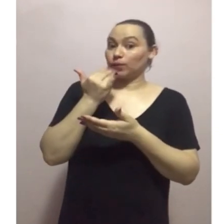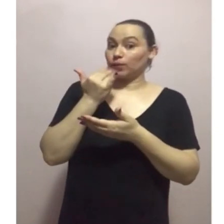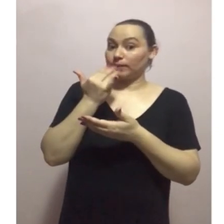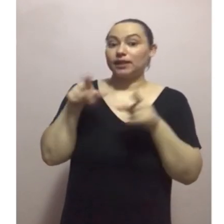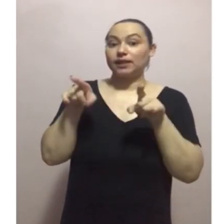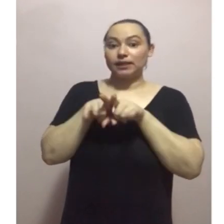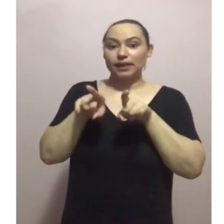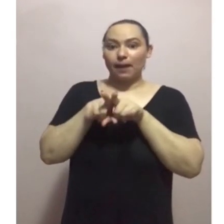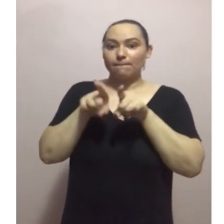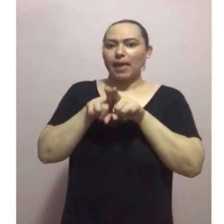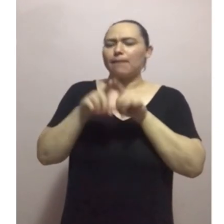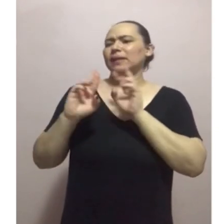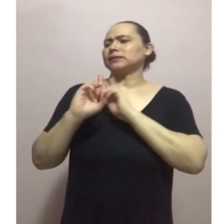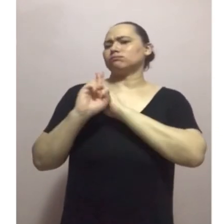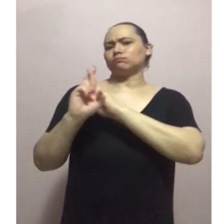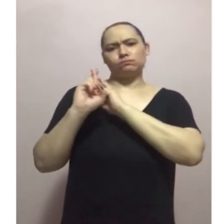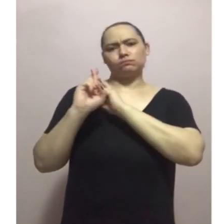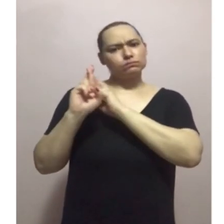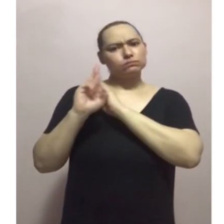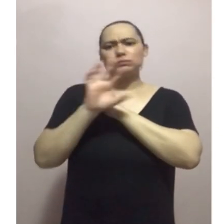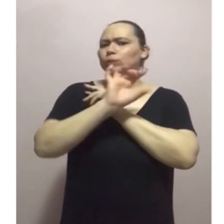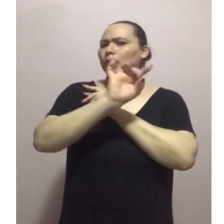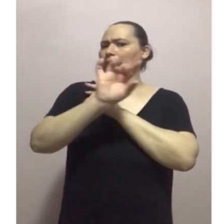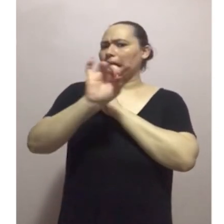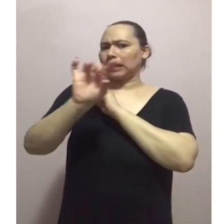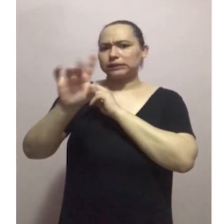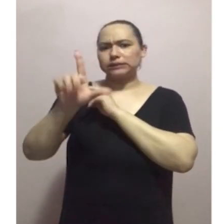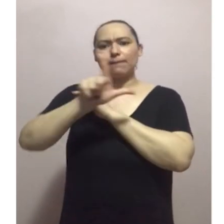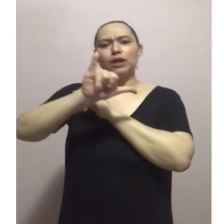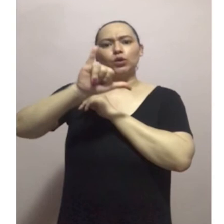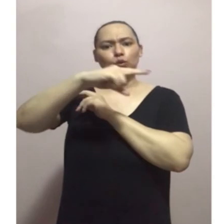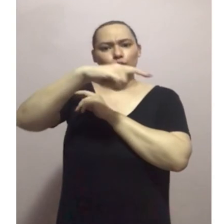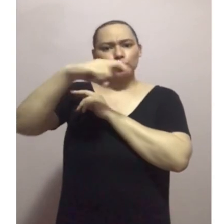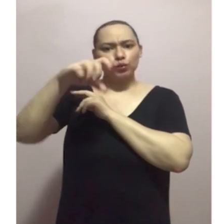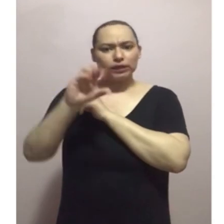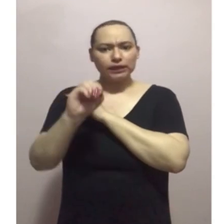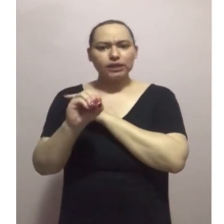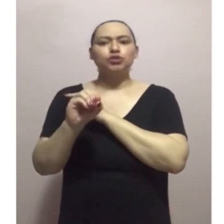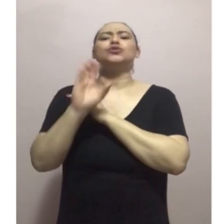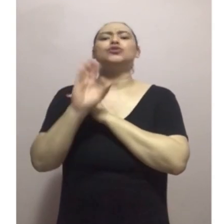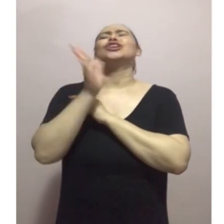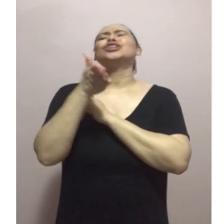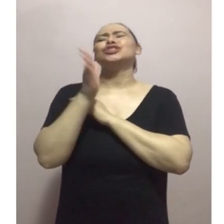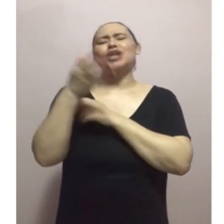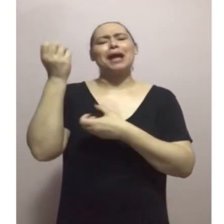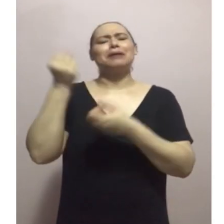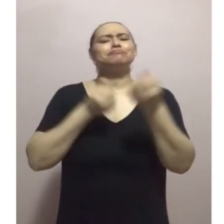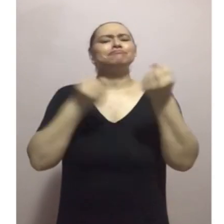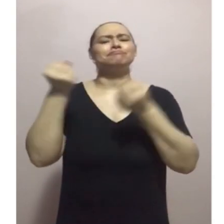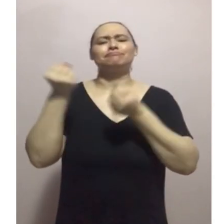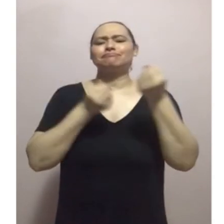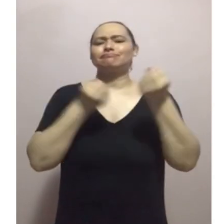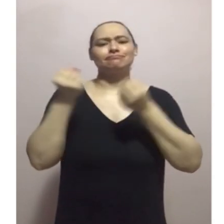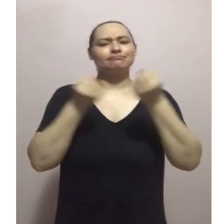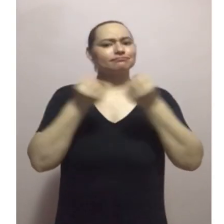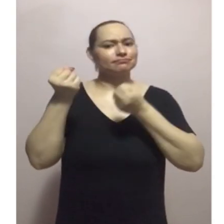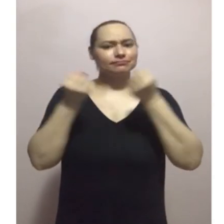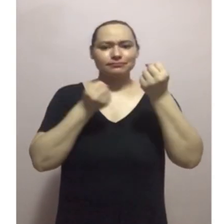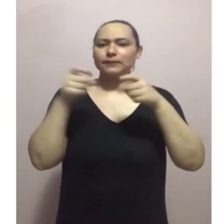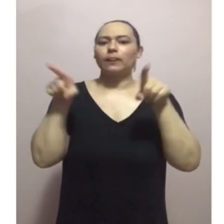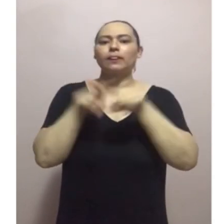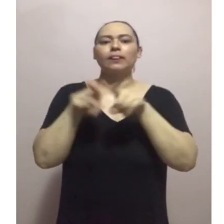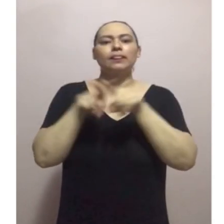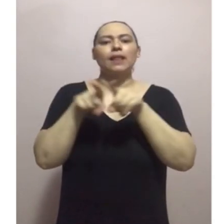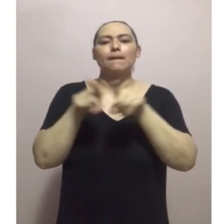ali de uma dieta, mas todo mundo se responsabilizava ali pelo seu lixo, e a gente pegava motoristas que já tinham tido